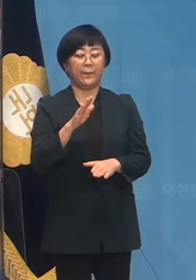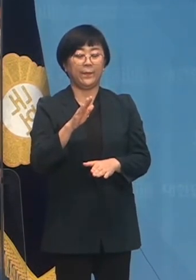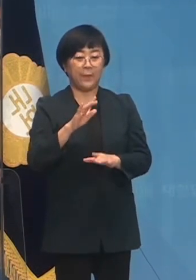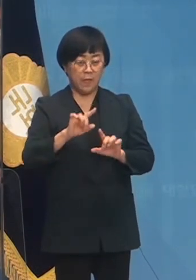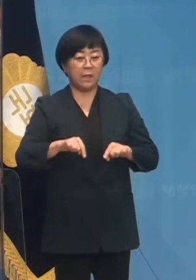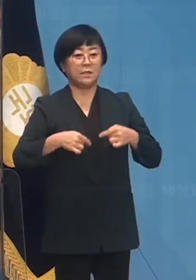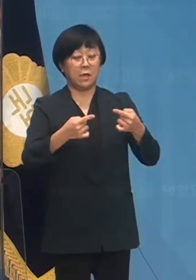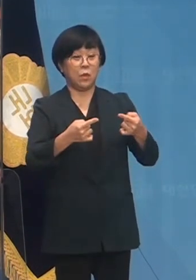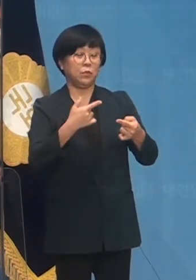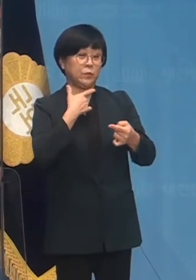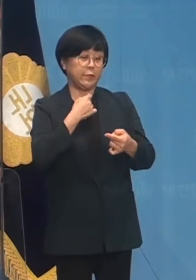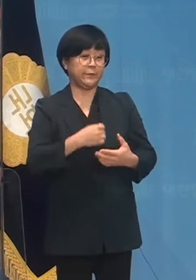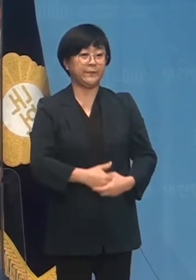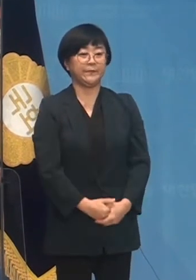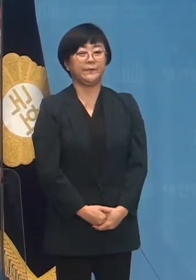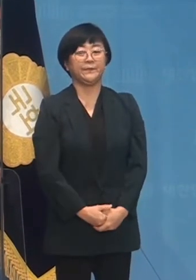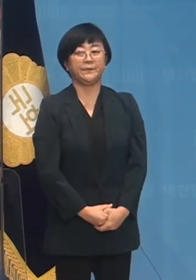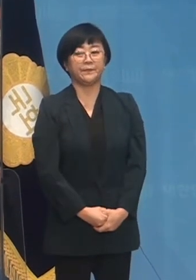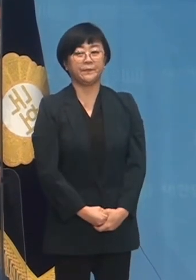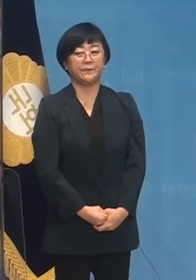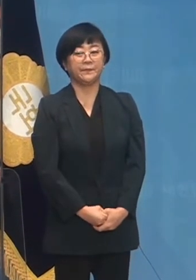접근해 주시길 다시 한번 부탁드립니다.